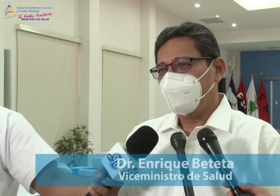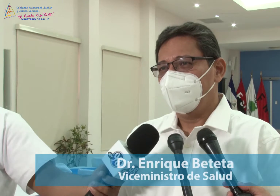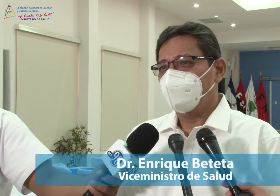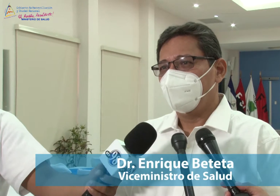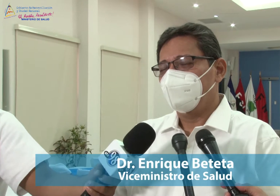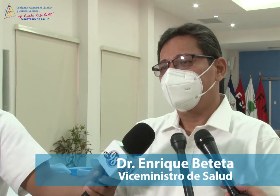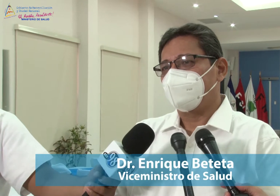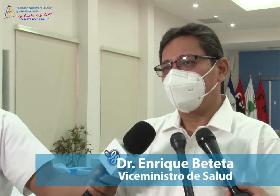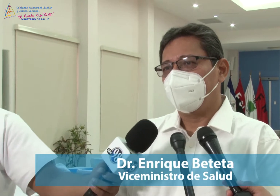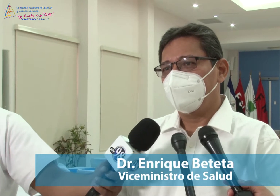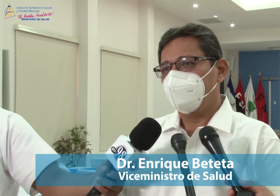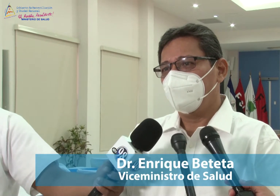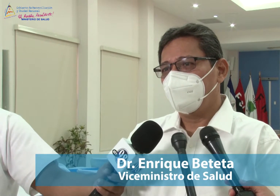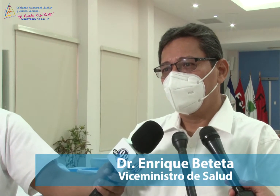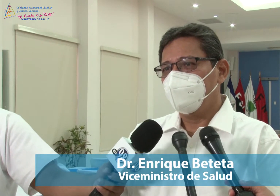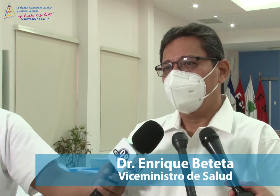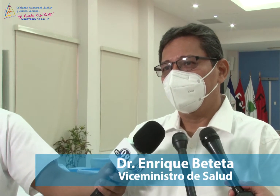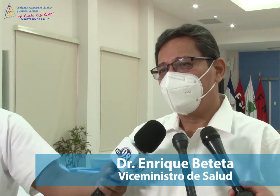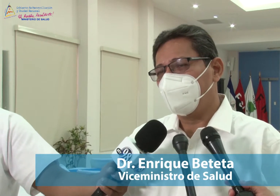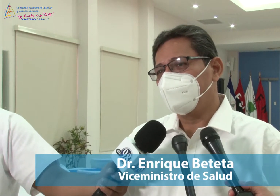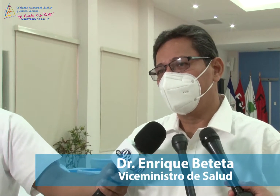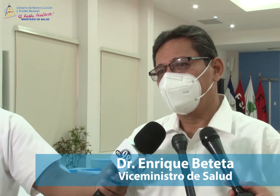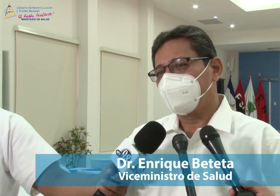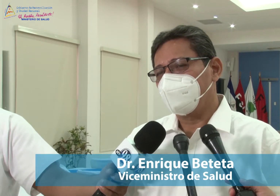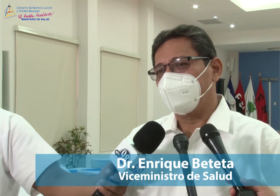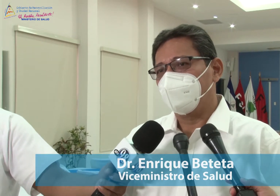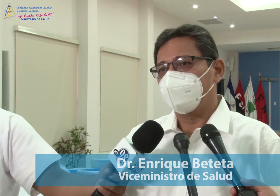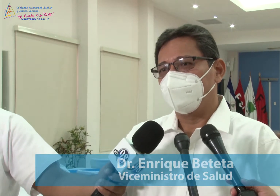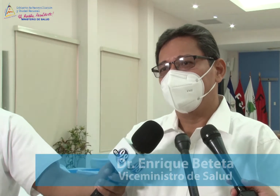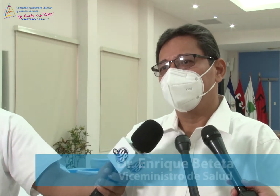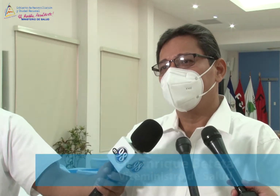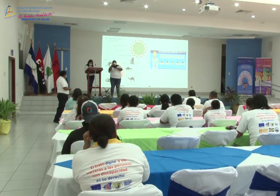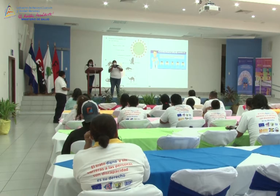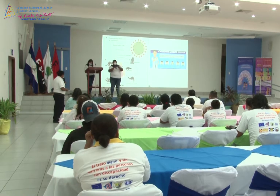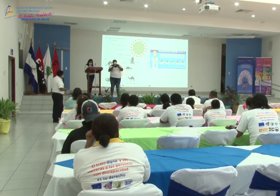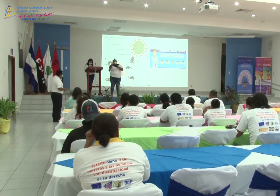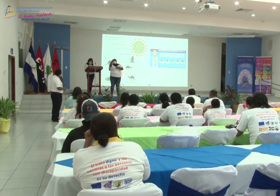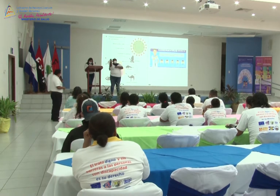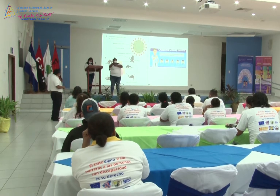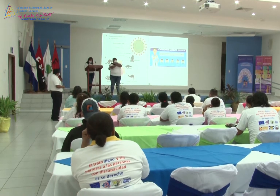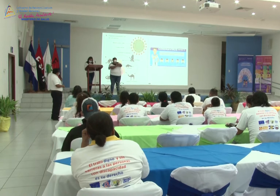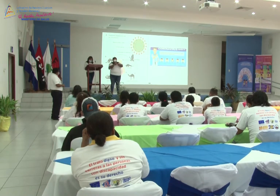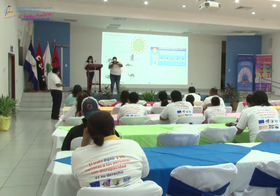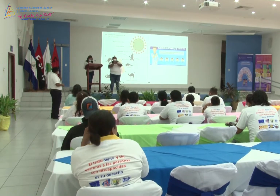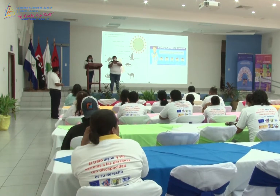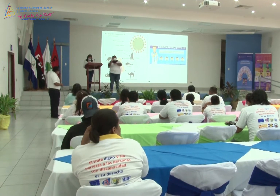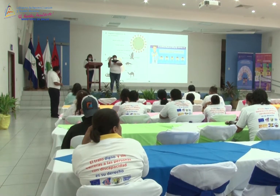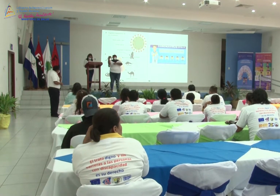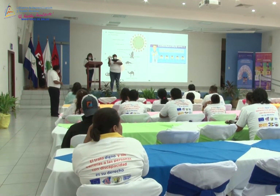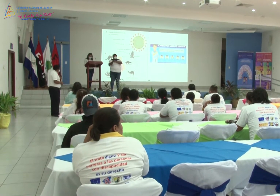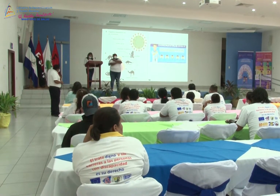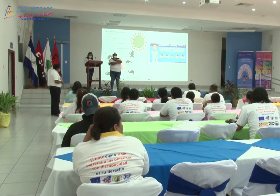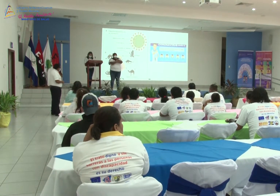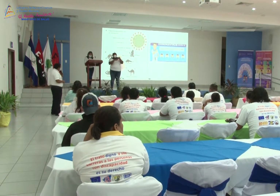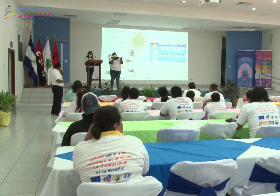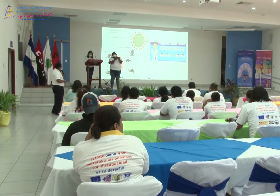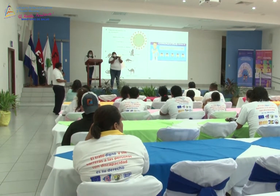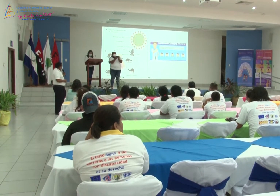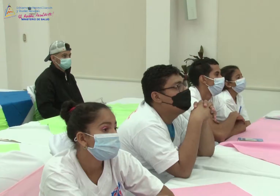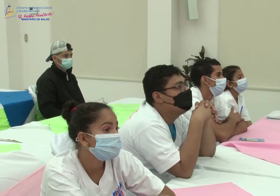estamos el día de hoy desarrollando un primer foro con los hermanos de la Asociación de Sordos de Nicaragua, que son parte del Gabinete